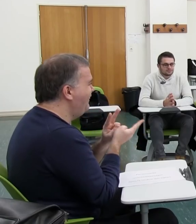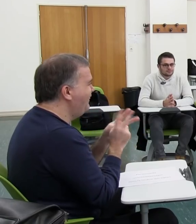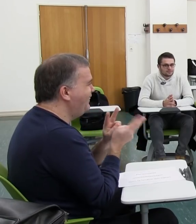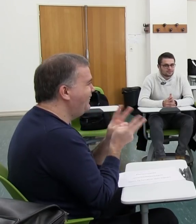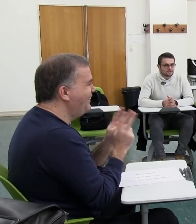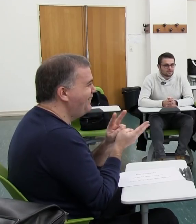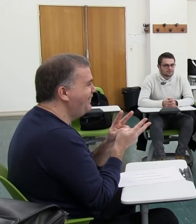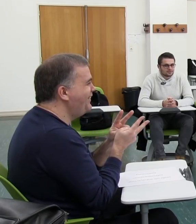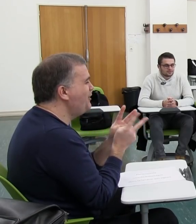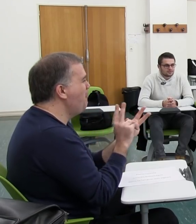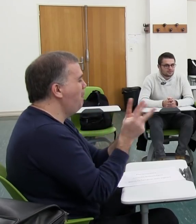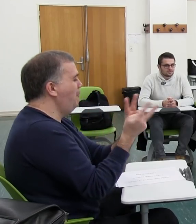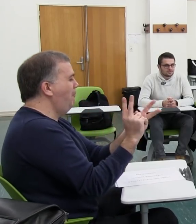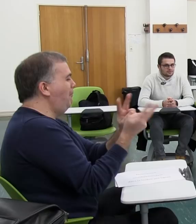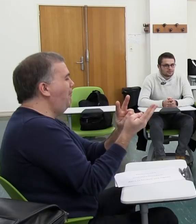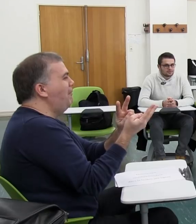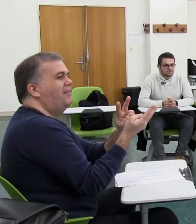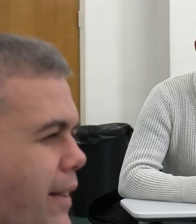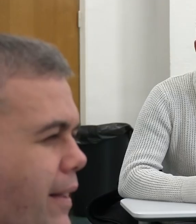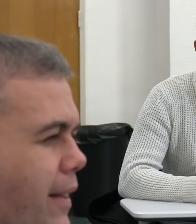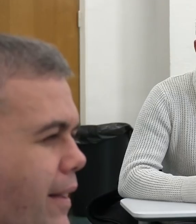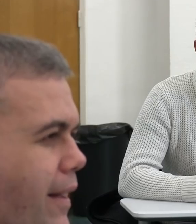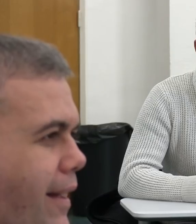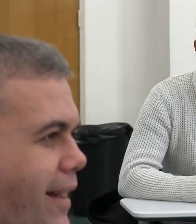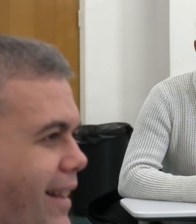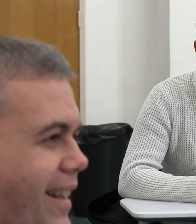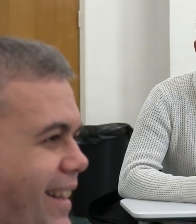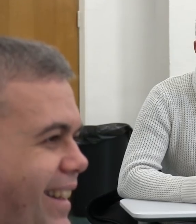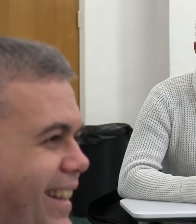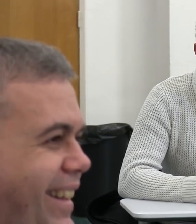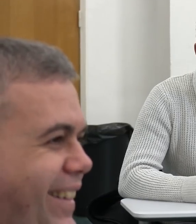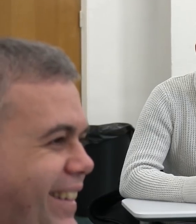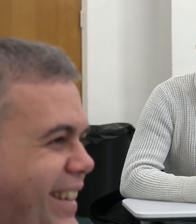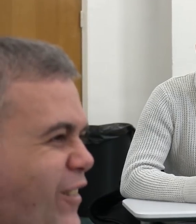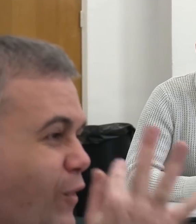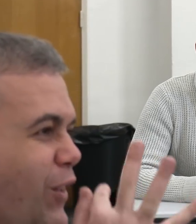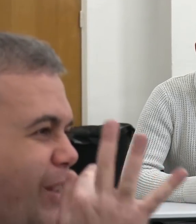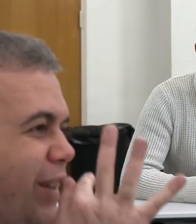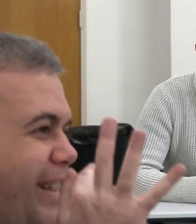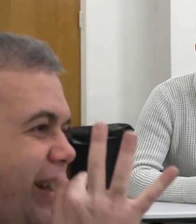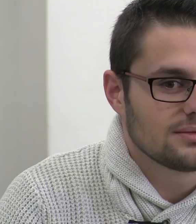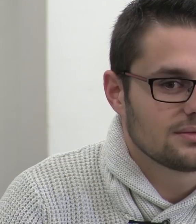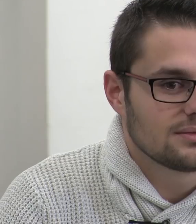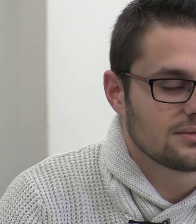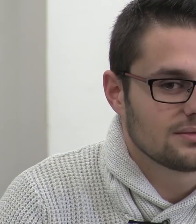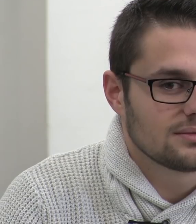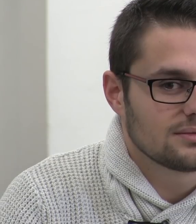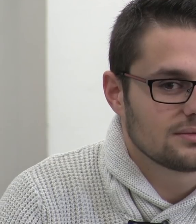langue. Au début, je pensais que ça allait être difficile, et puis au fur et à mesure, en apprenant, j'ai vu que c'était simple d'apprentissage, parce qu'en fait, en gros,